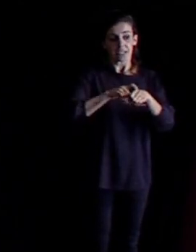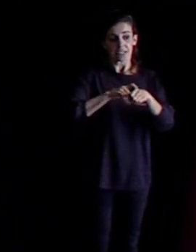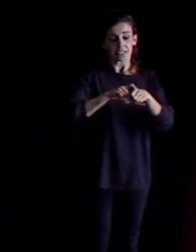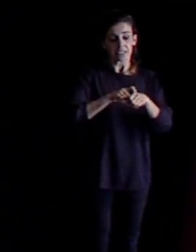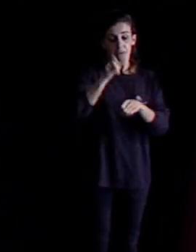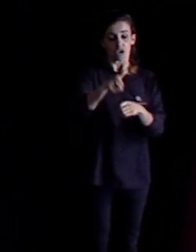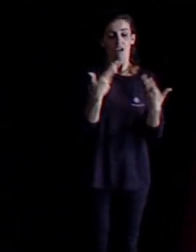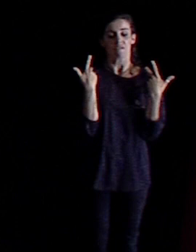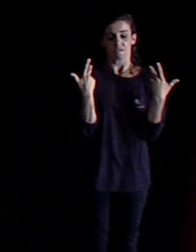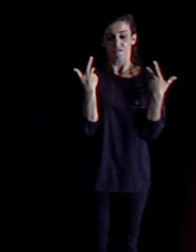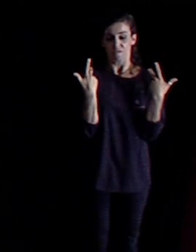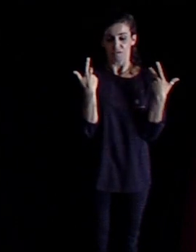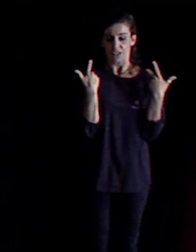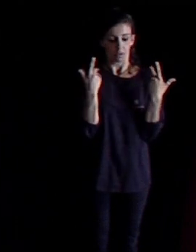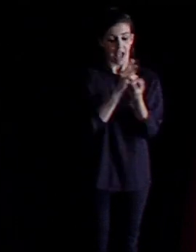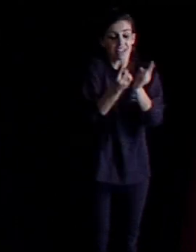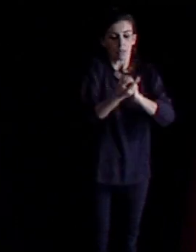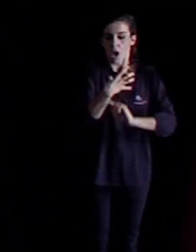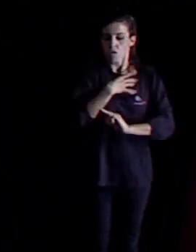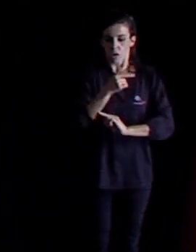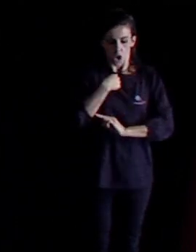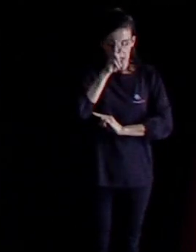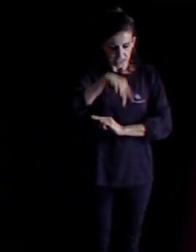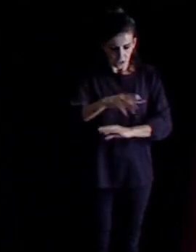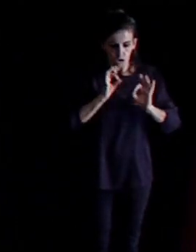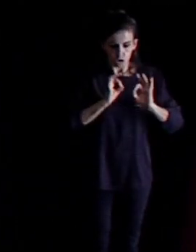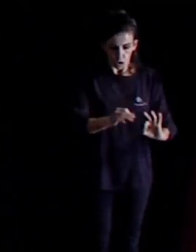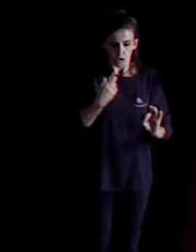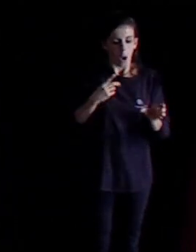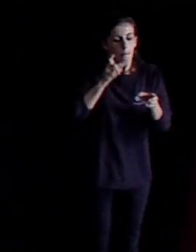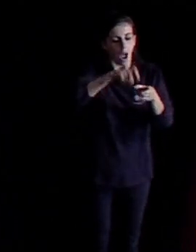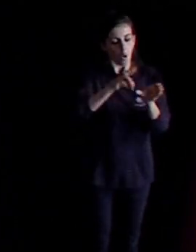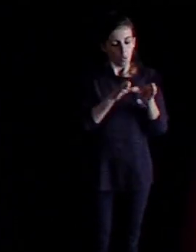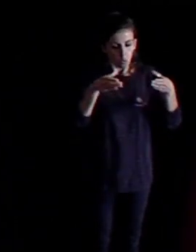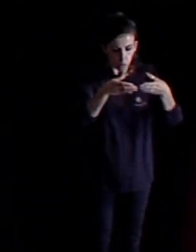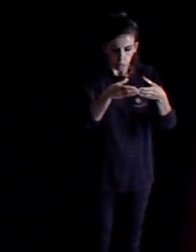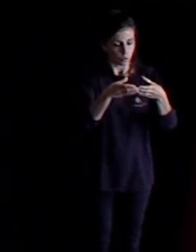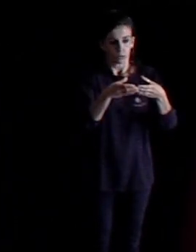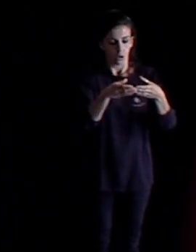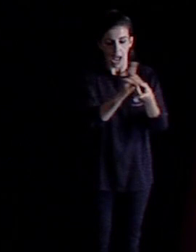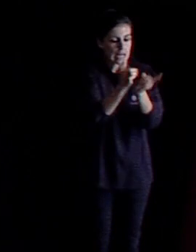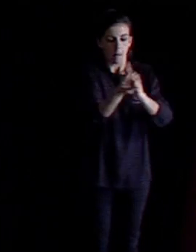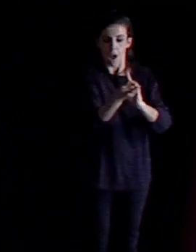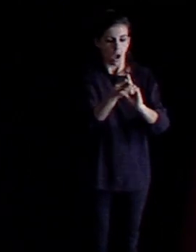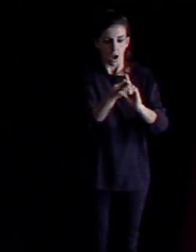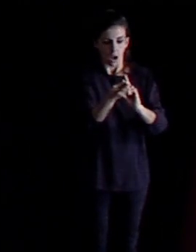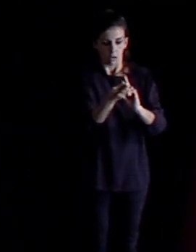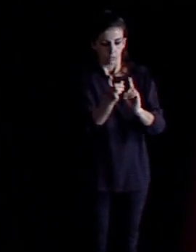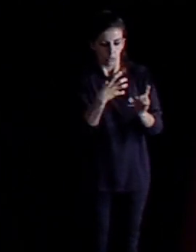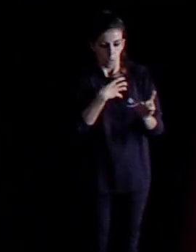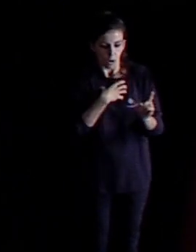de la víctima, como decía Charo, no se pueden modificar. Yo soy así, yo pertenezco a este colectivo y yo no puedo modificar el